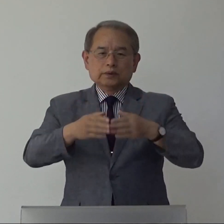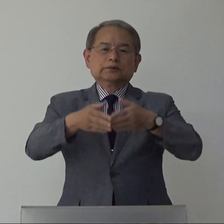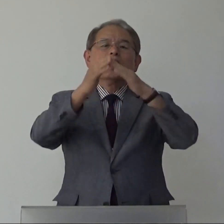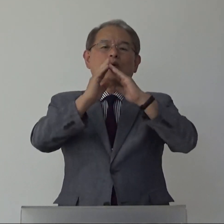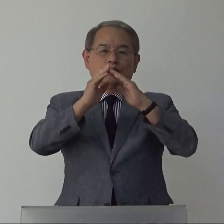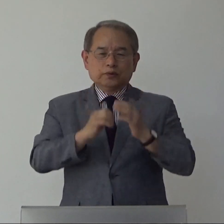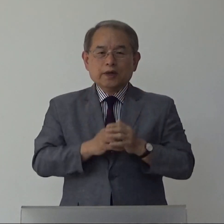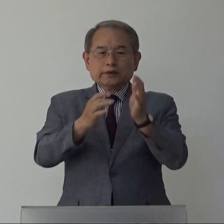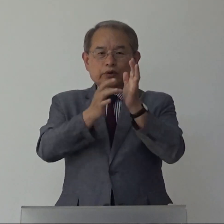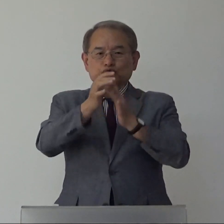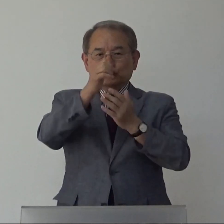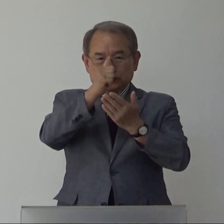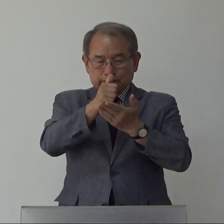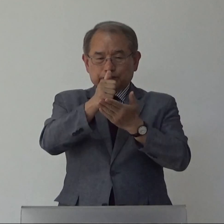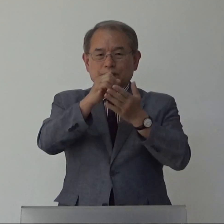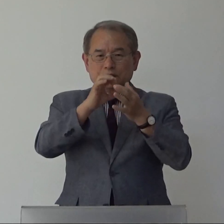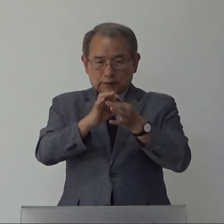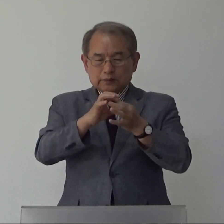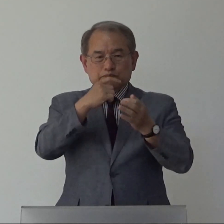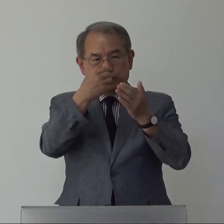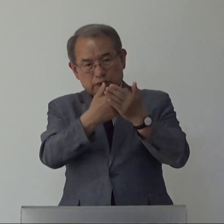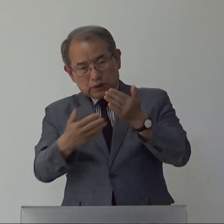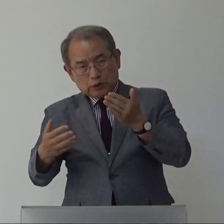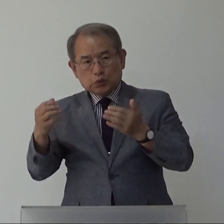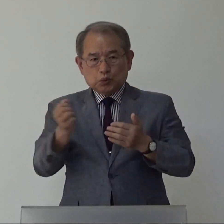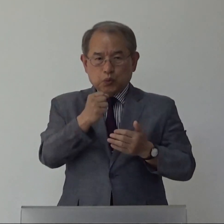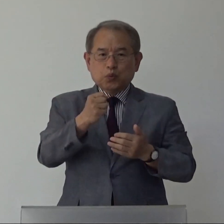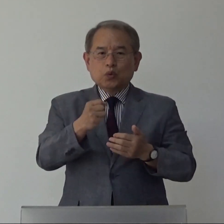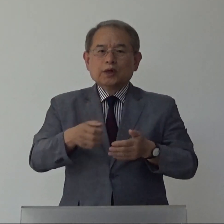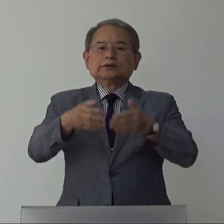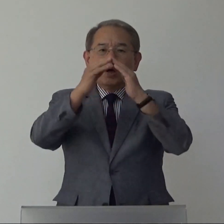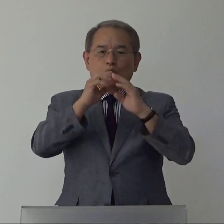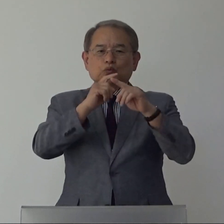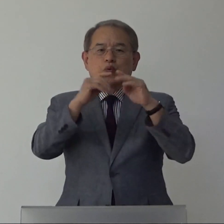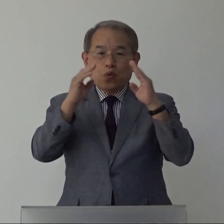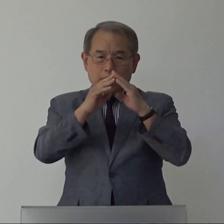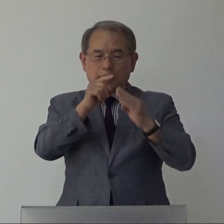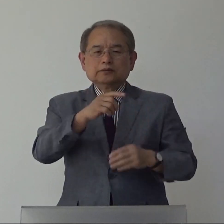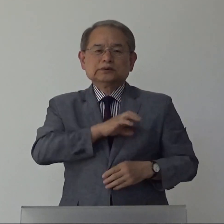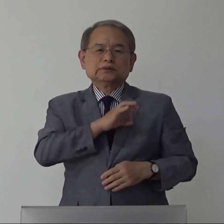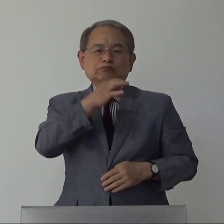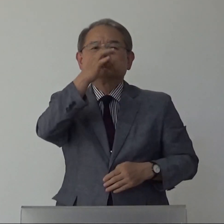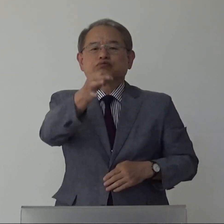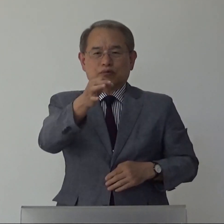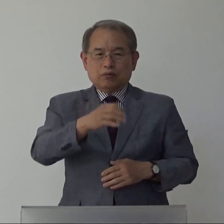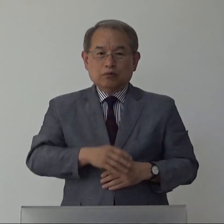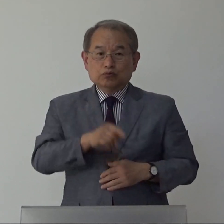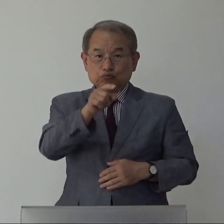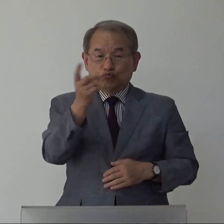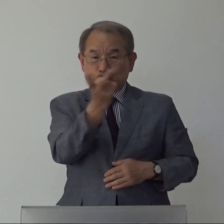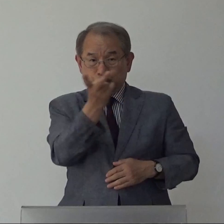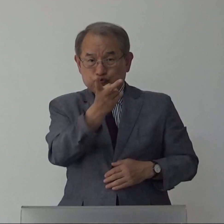하늘나라에 가신 후 제자들이 모여 성령의 충만함을 받고 교회가 세워집니다. 예수님의